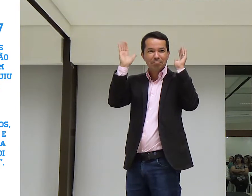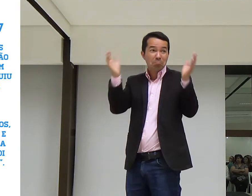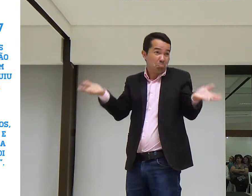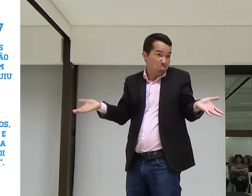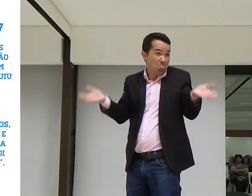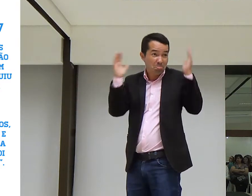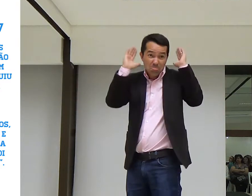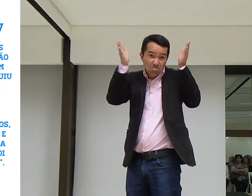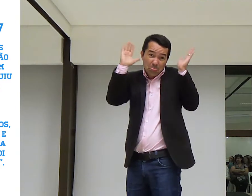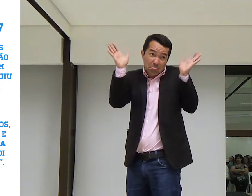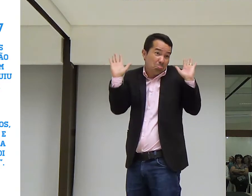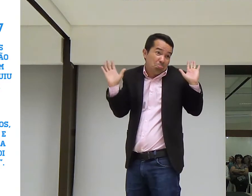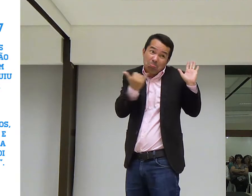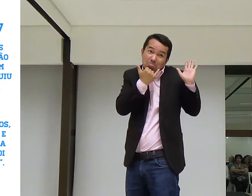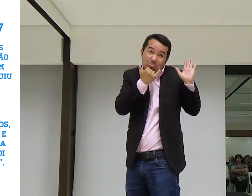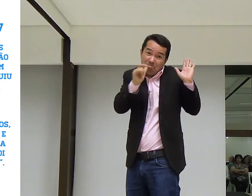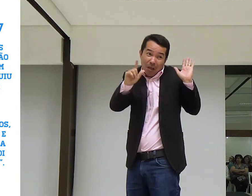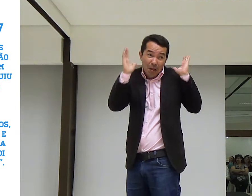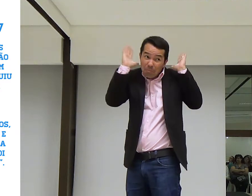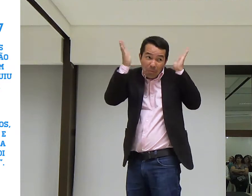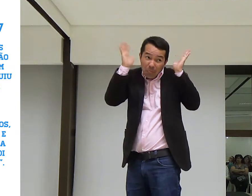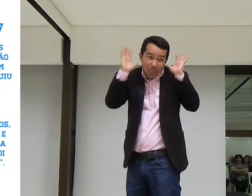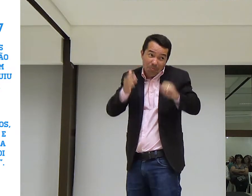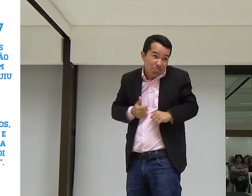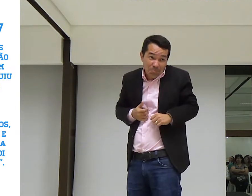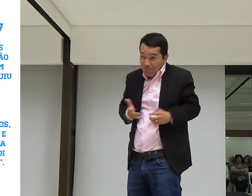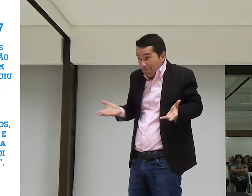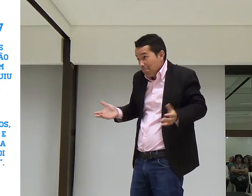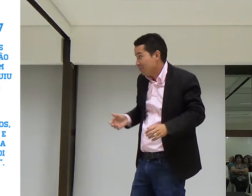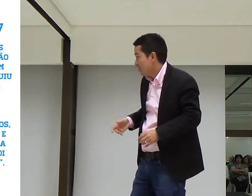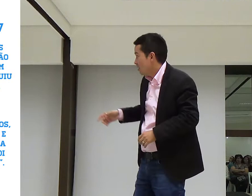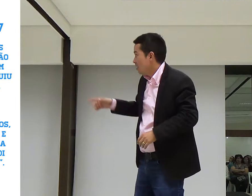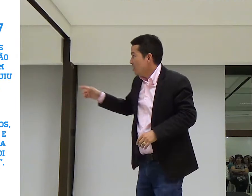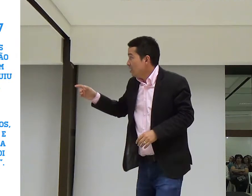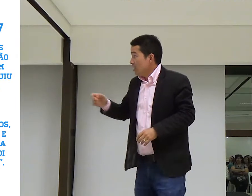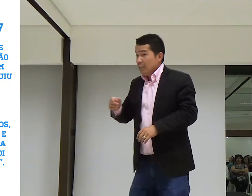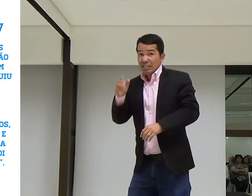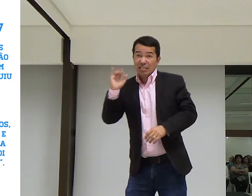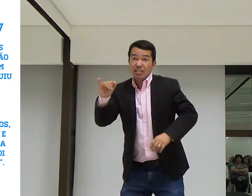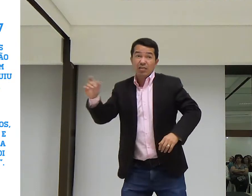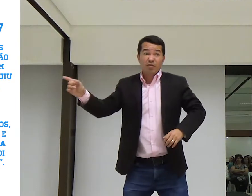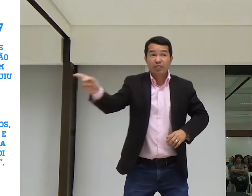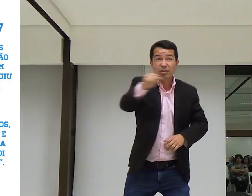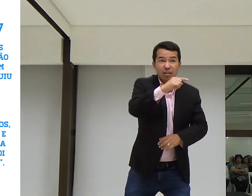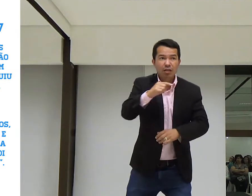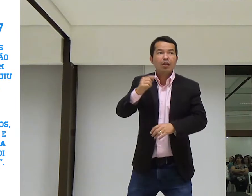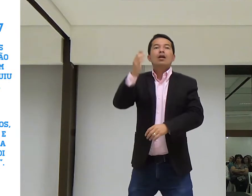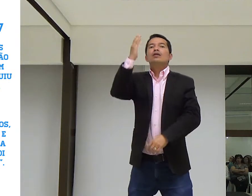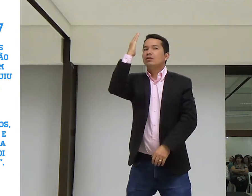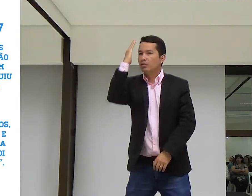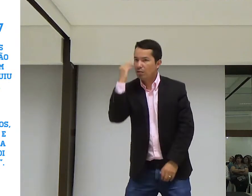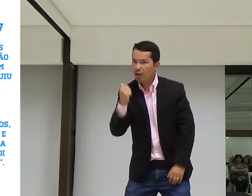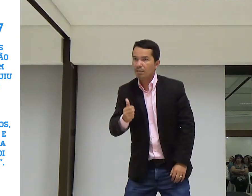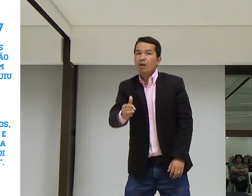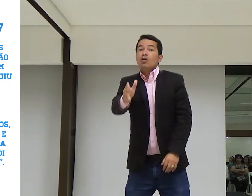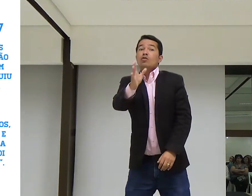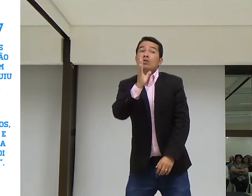Significa burro, sabe? É quase como esse sinal de burro. que construiu, se